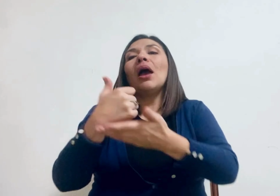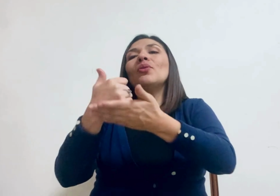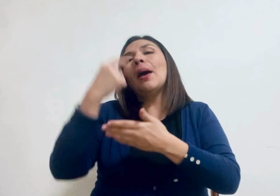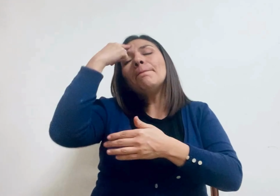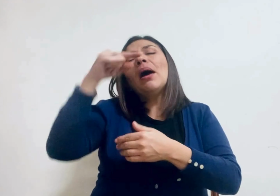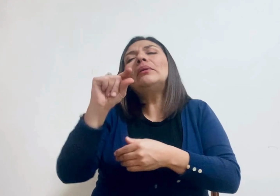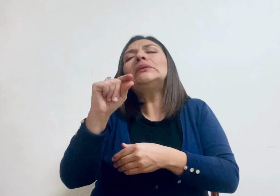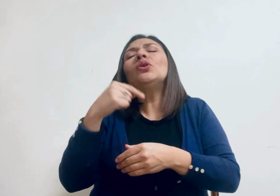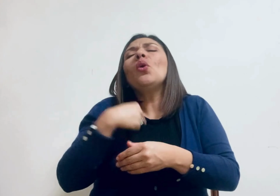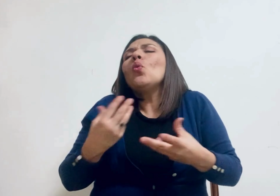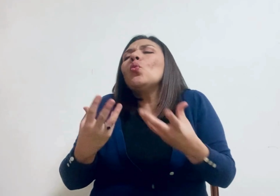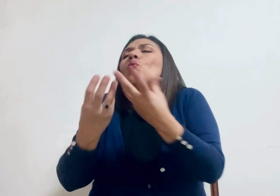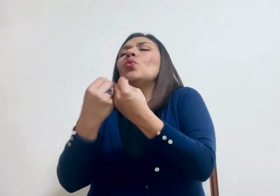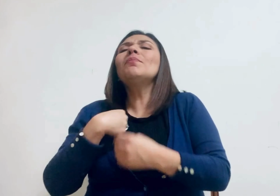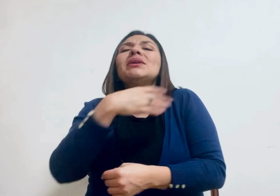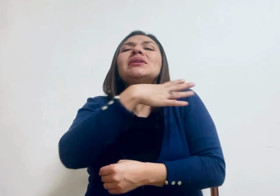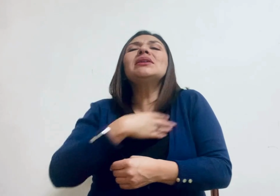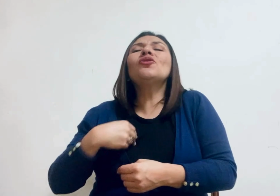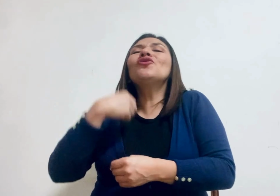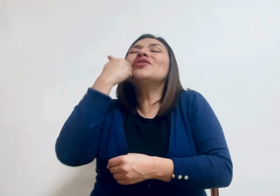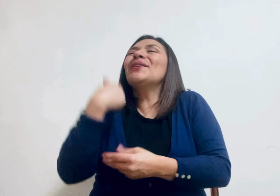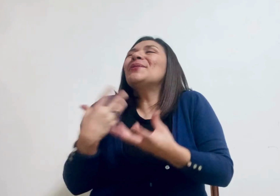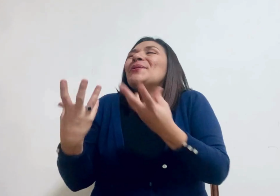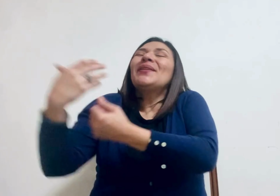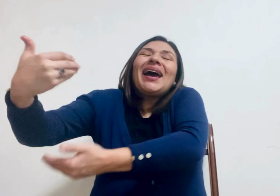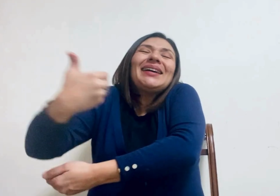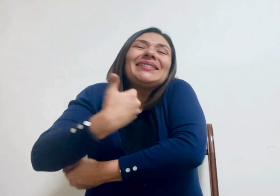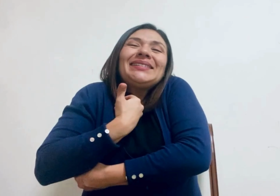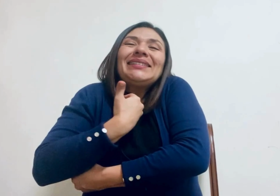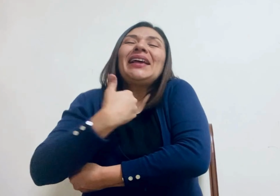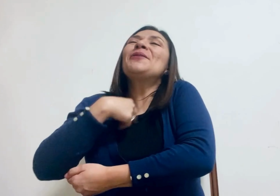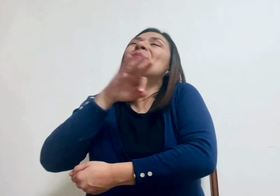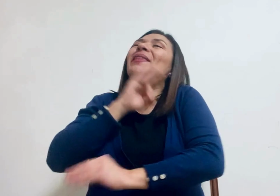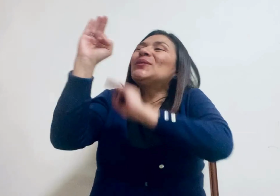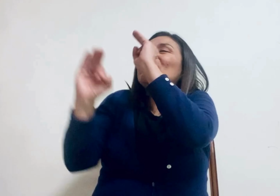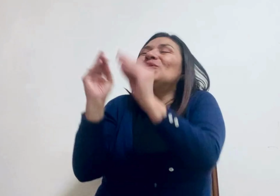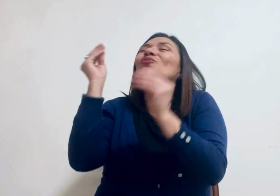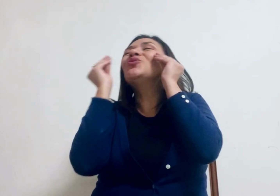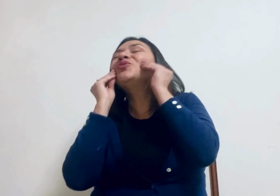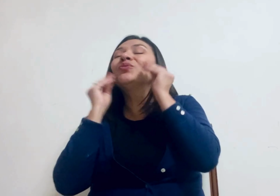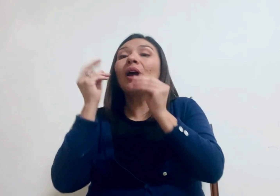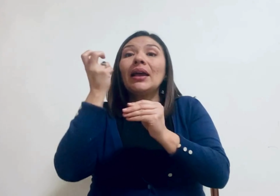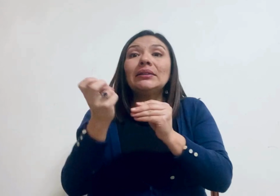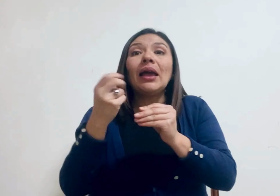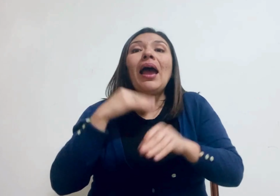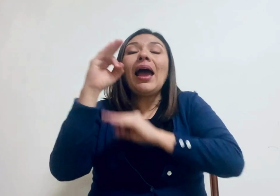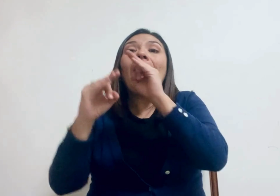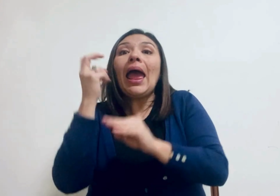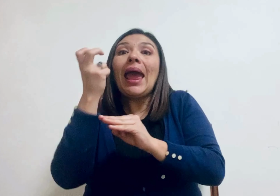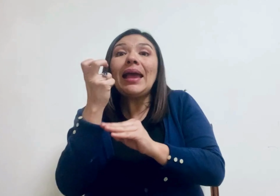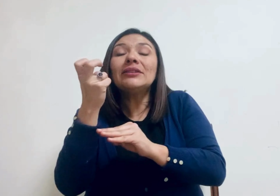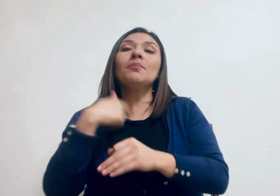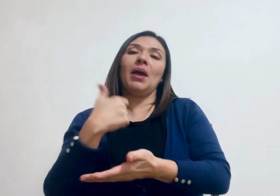a tener este espacio de es mi tiempo con mi hijo grande y entonces que me lo pasaran y poderlo apapachar y poder tener este espacio con